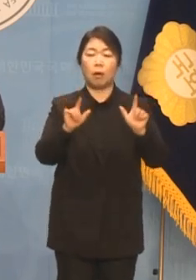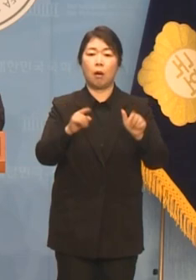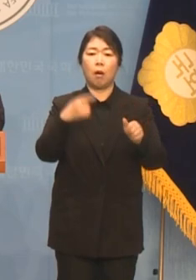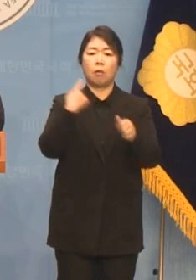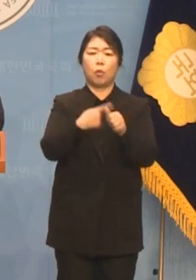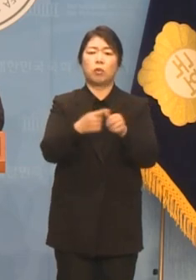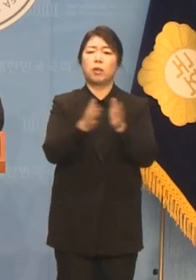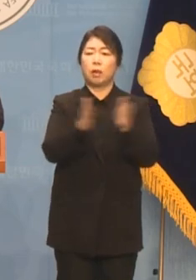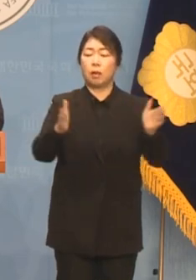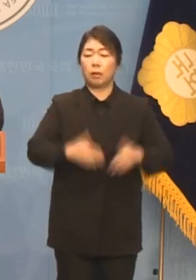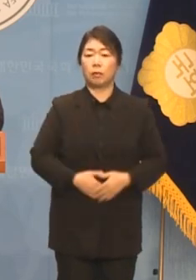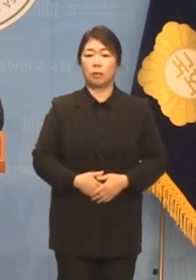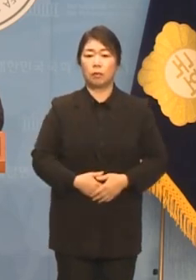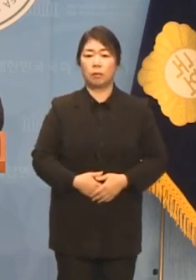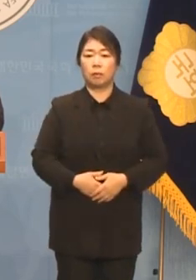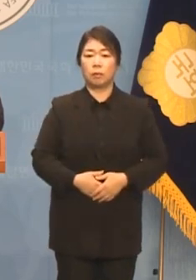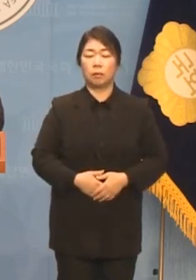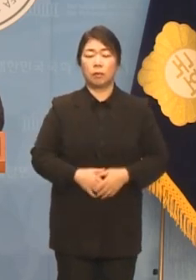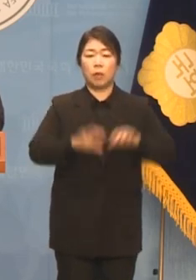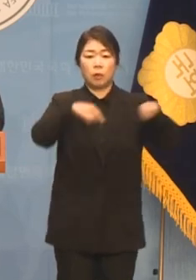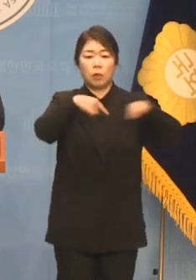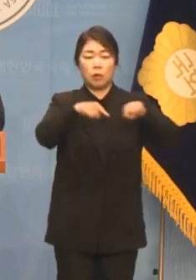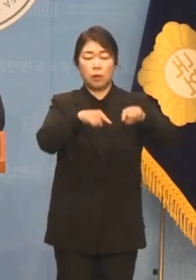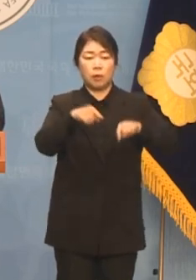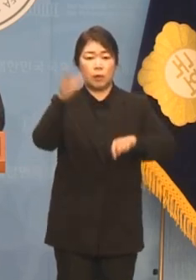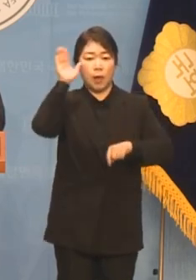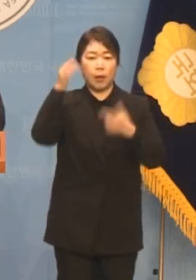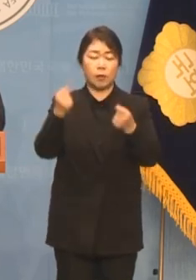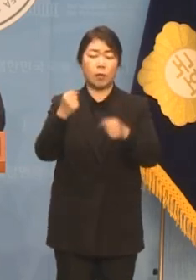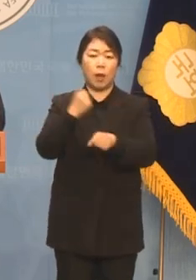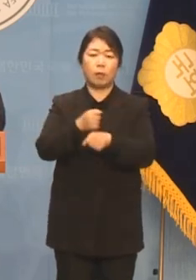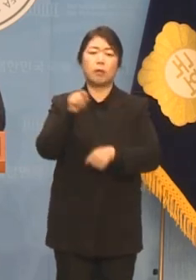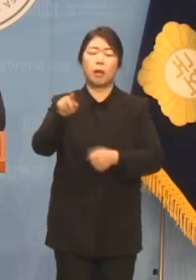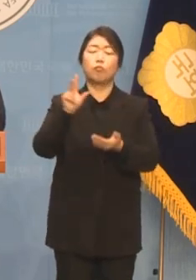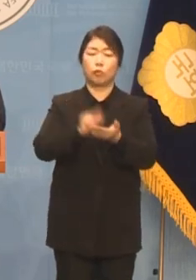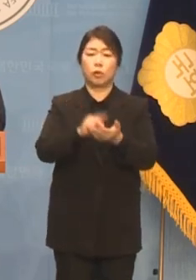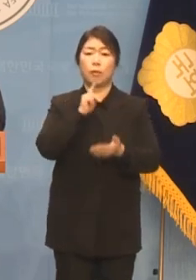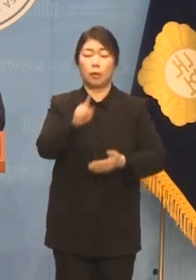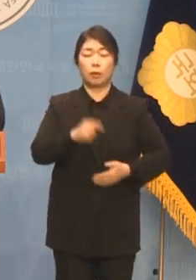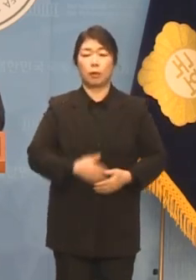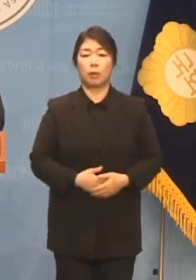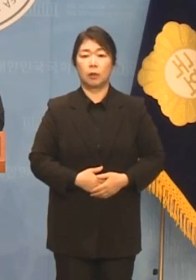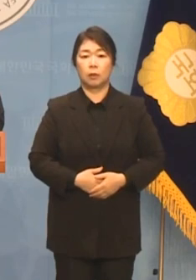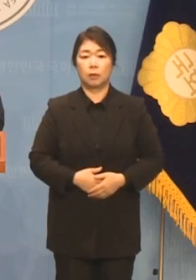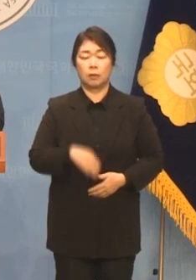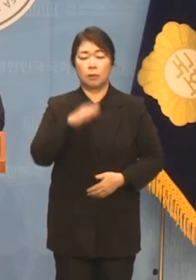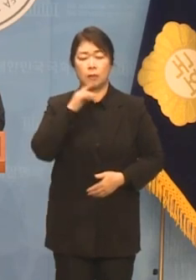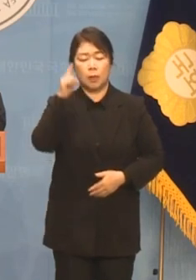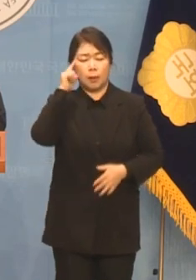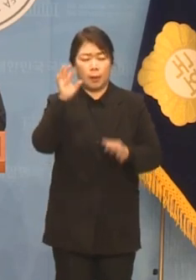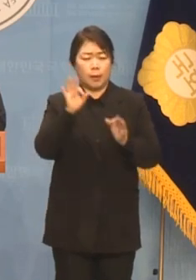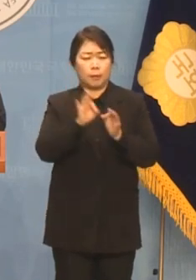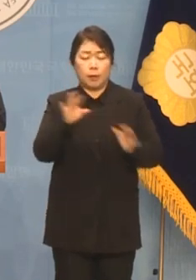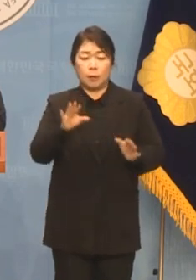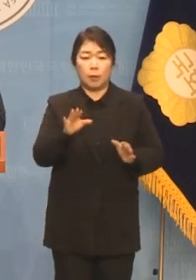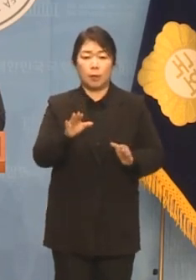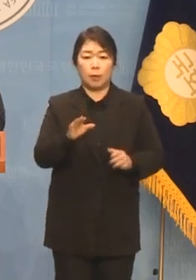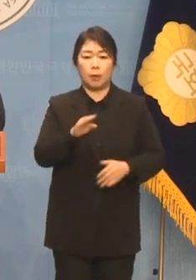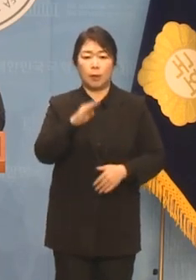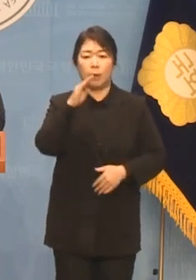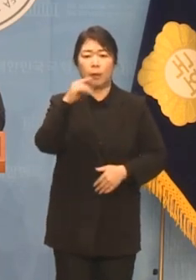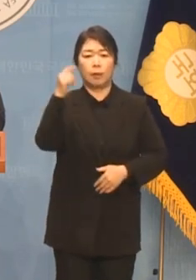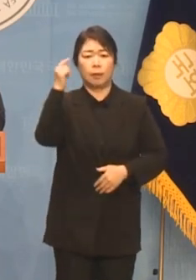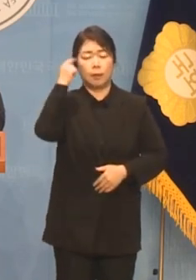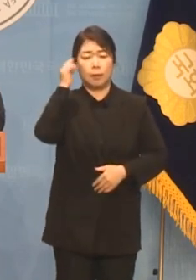정치를 개같이 하는 사람이 문제 라는 말이었습니다 정말 끔찍한 저질 발언입니다